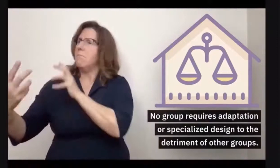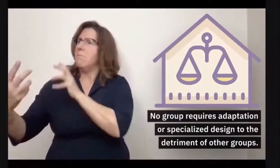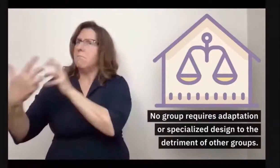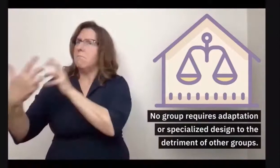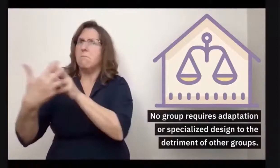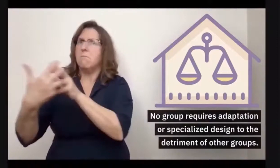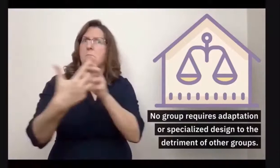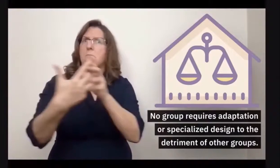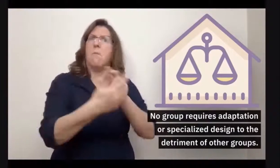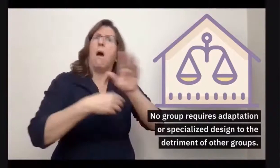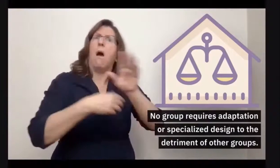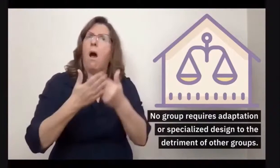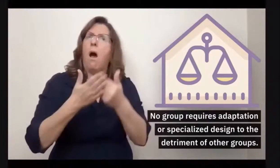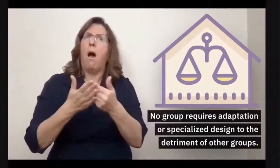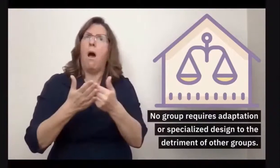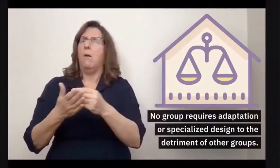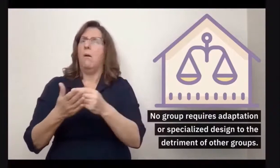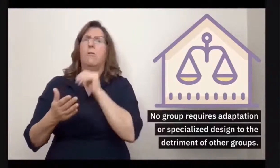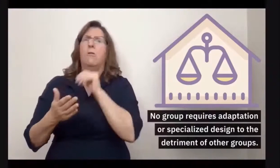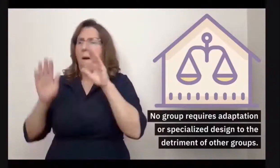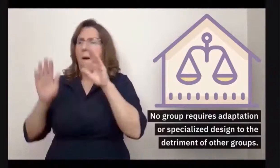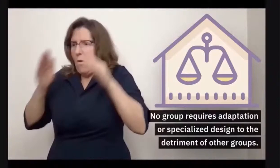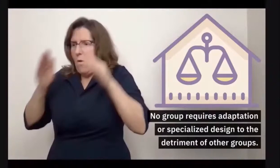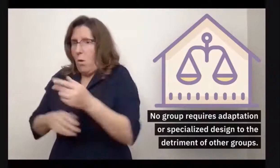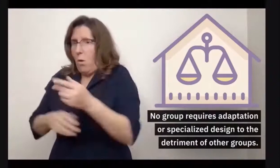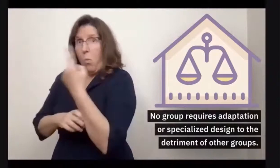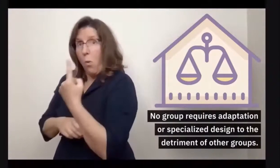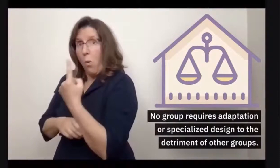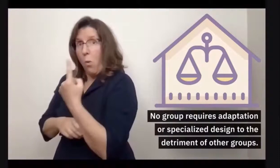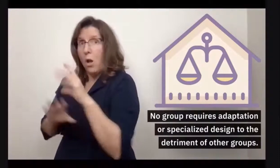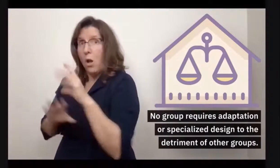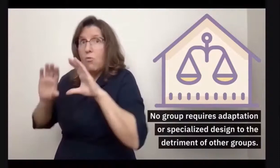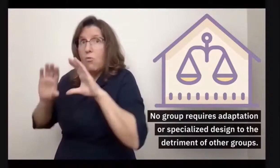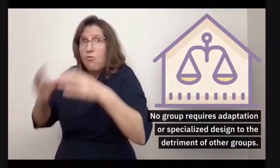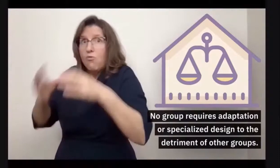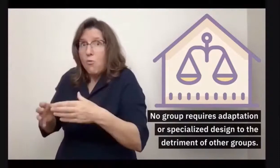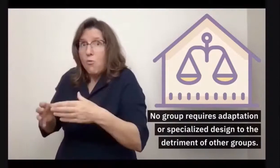Cualquier adaptación en el diseño es para servir a un grupo